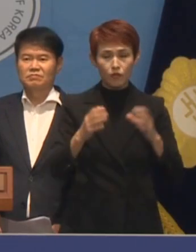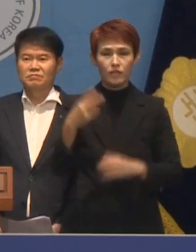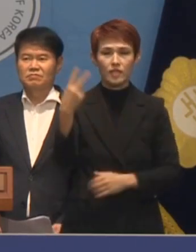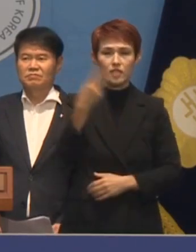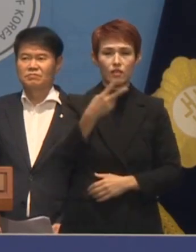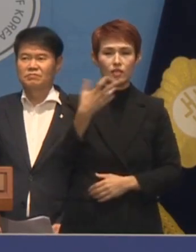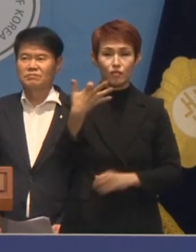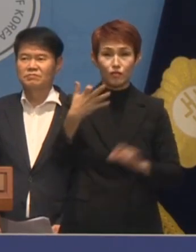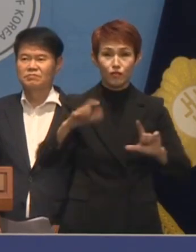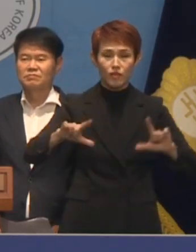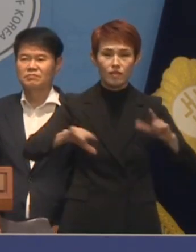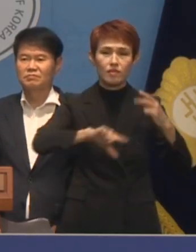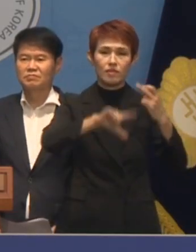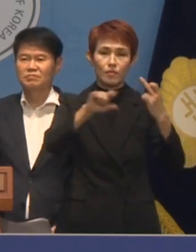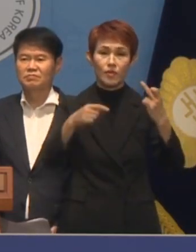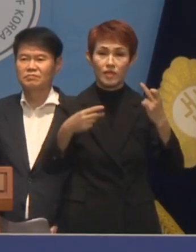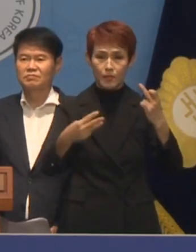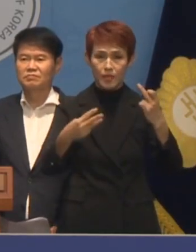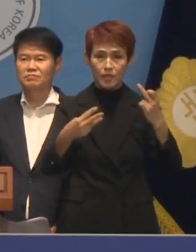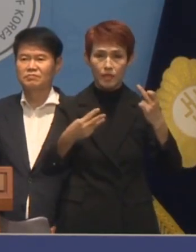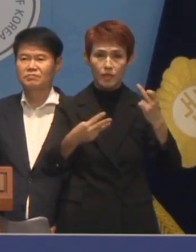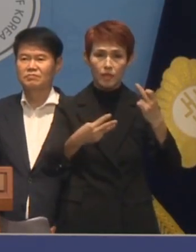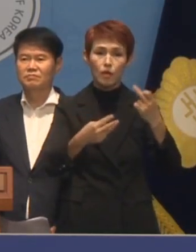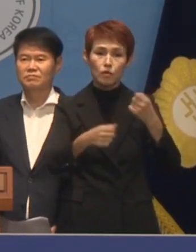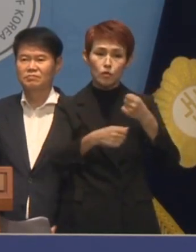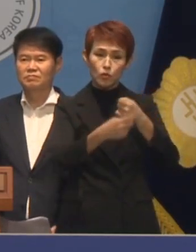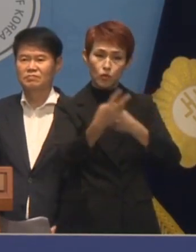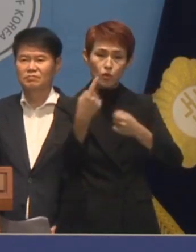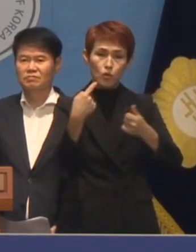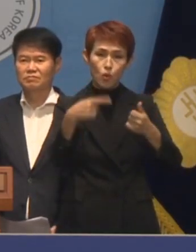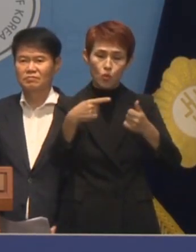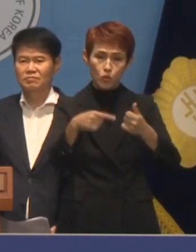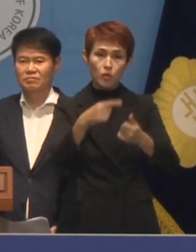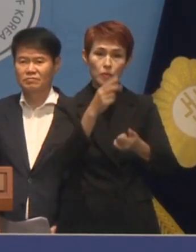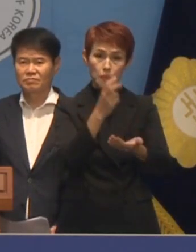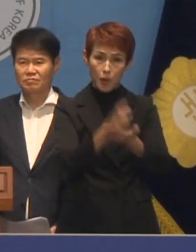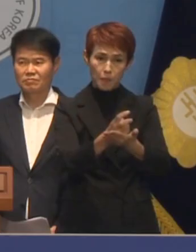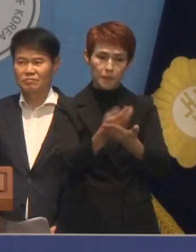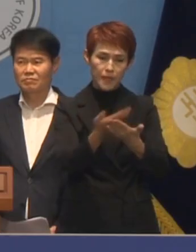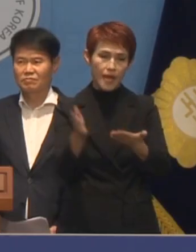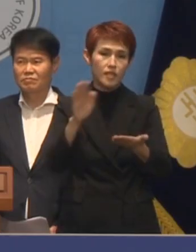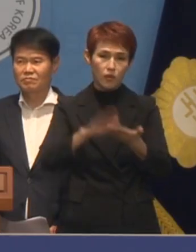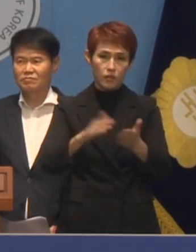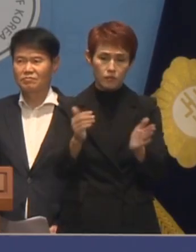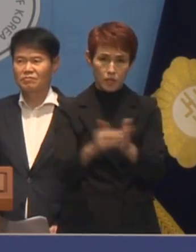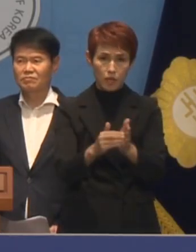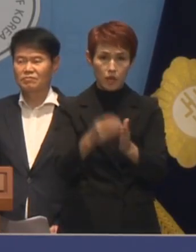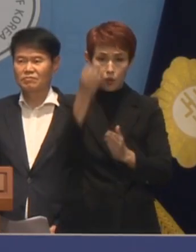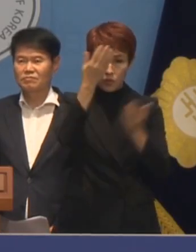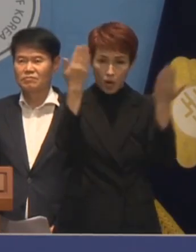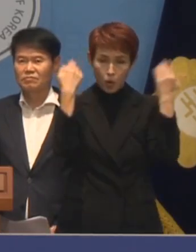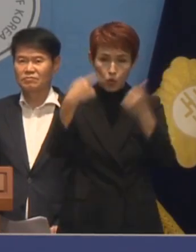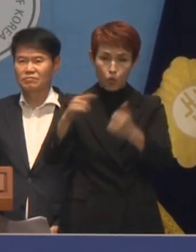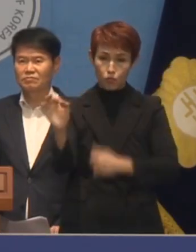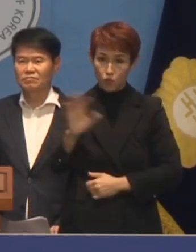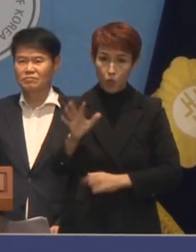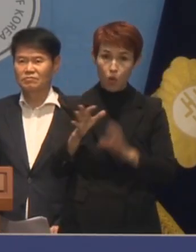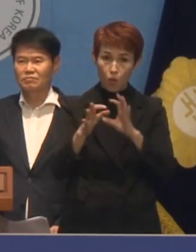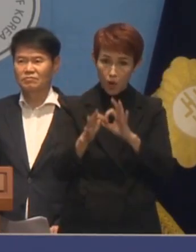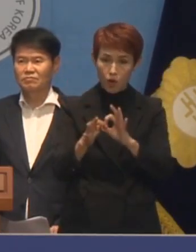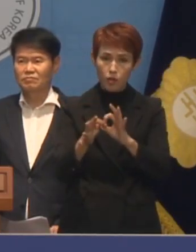2019년 12월 3일 초등등 교육법을 개정하여 고등학교 무상교육 실시에 대한